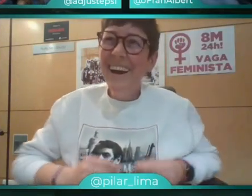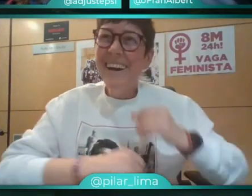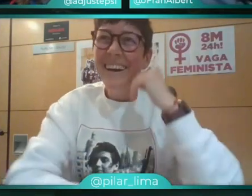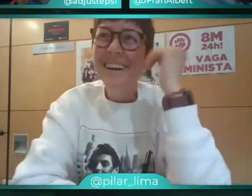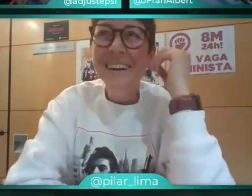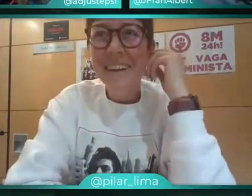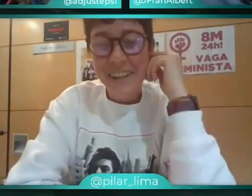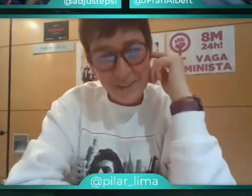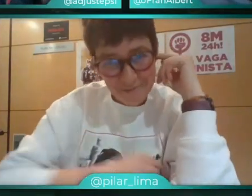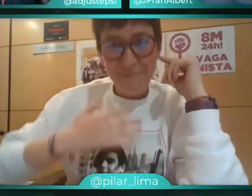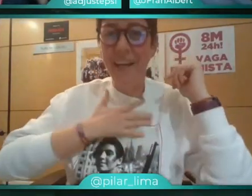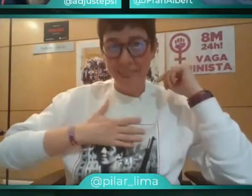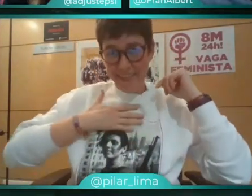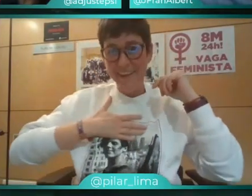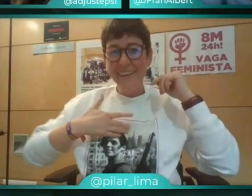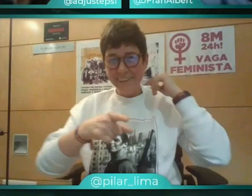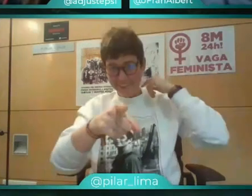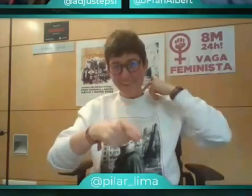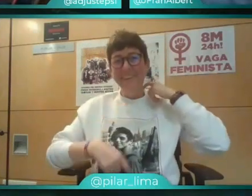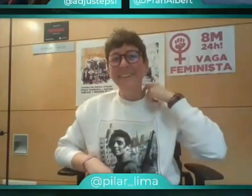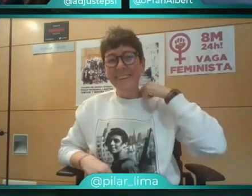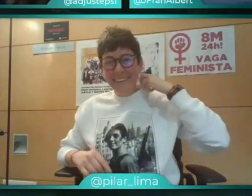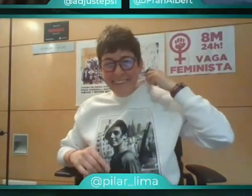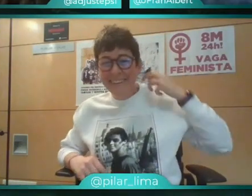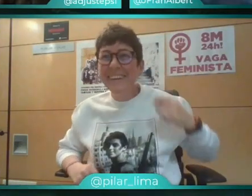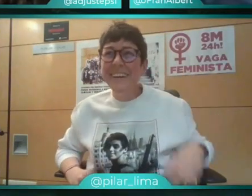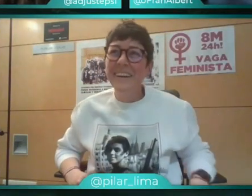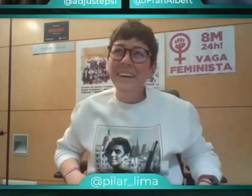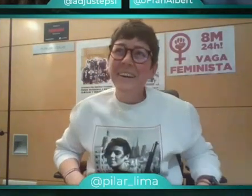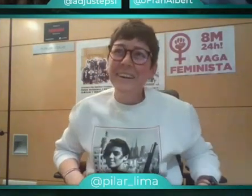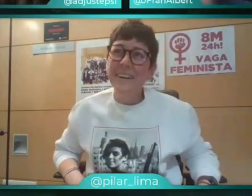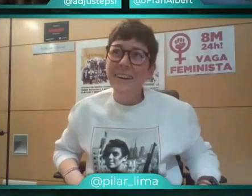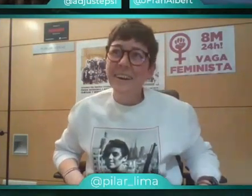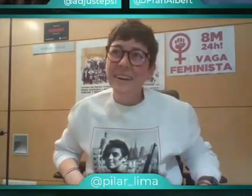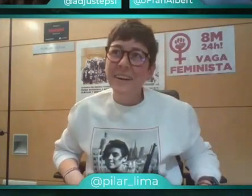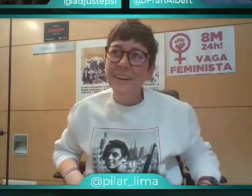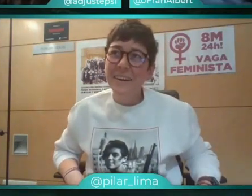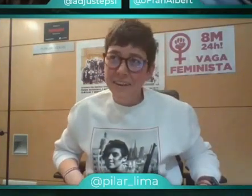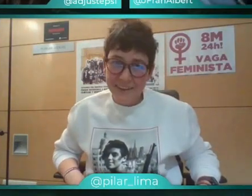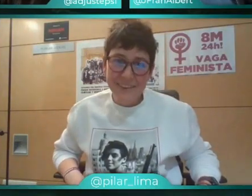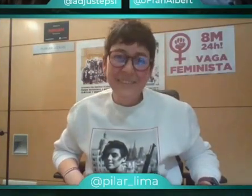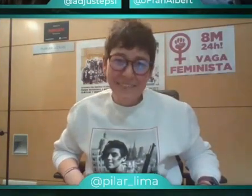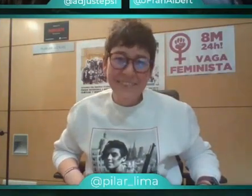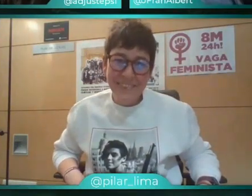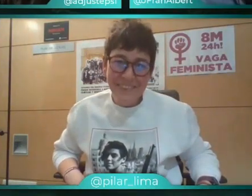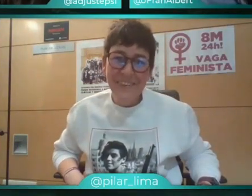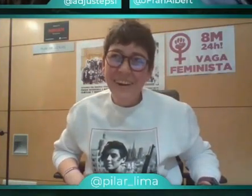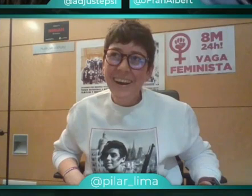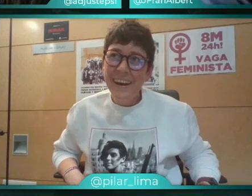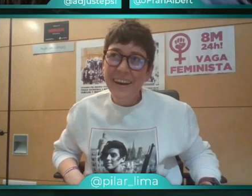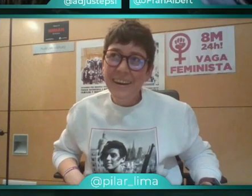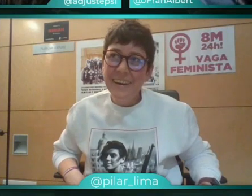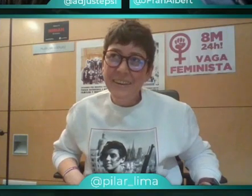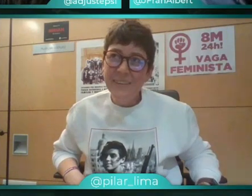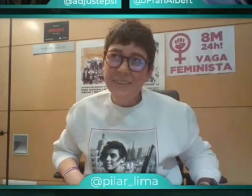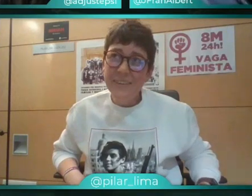nada como siempre decimos seguir a en redes sociales que es un muy muy importante y nada